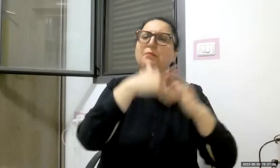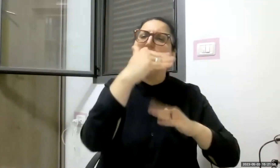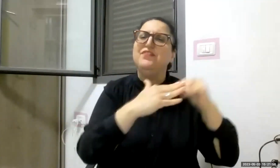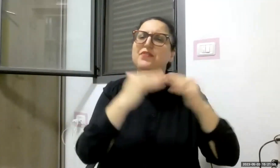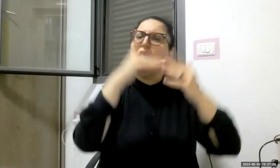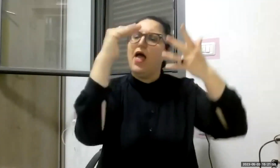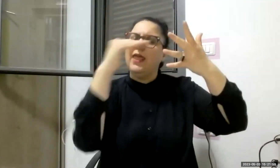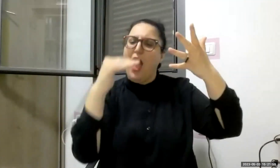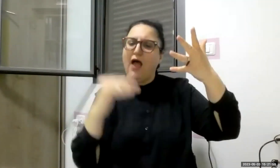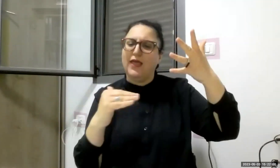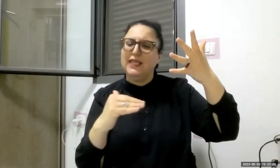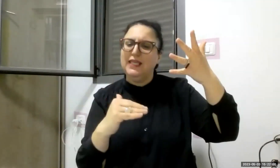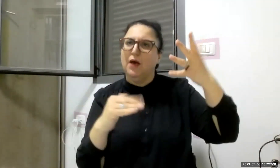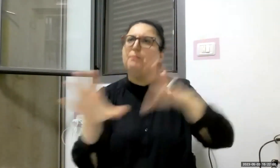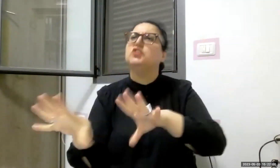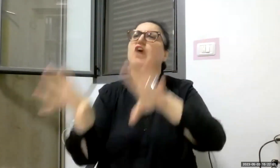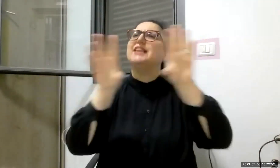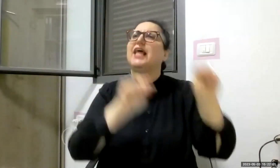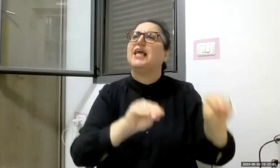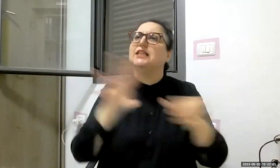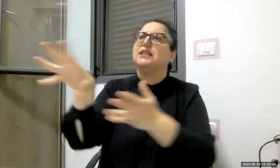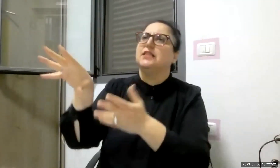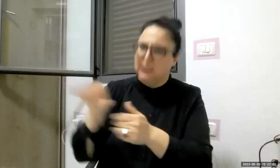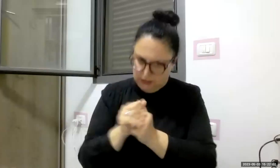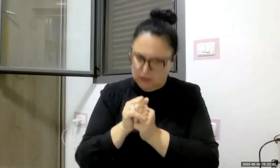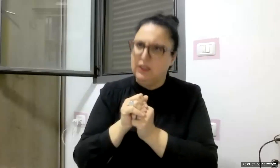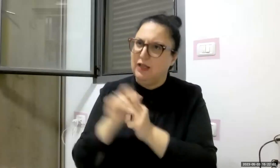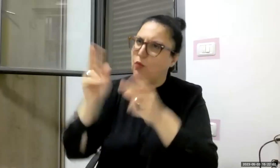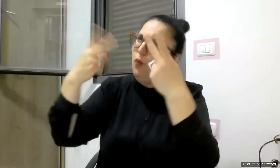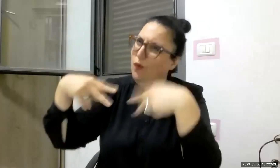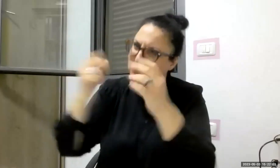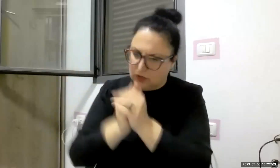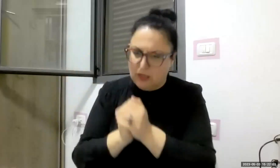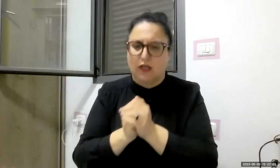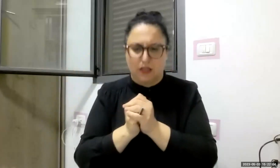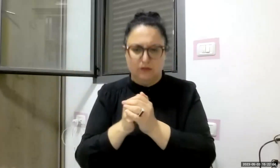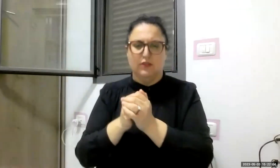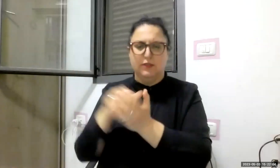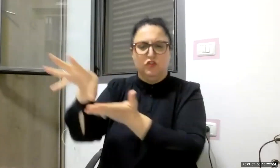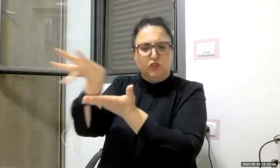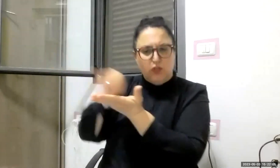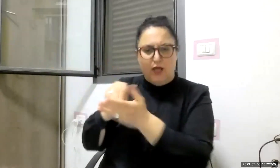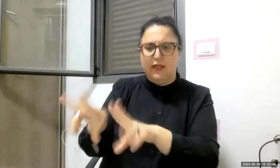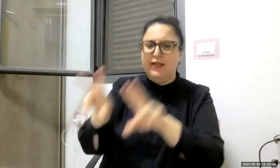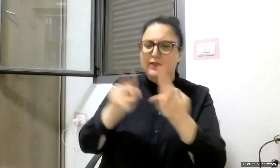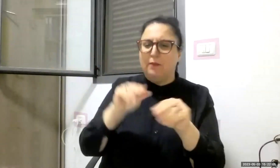משעתקת, היא משעתקת ומשחזרת